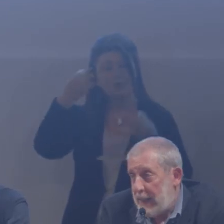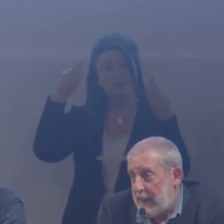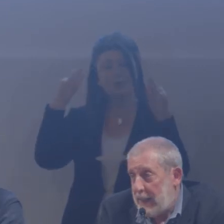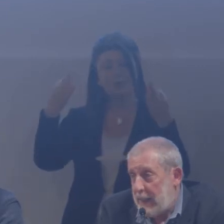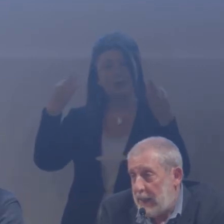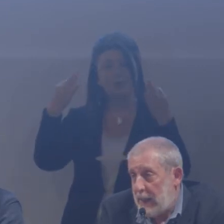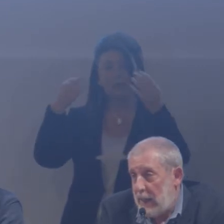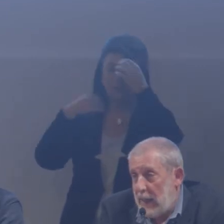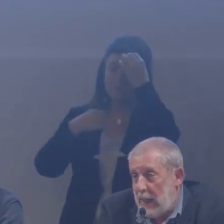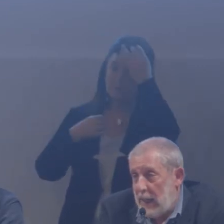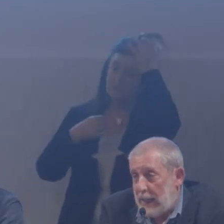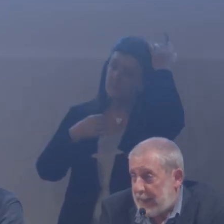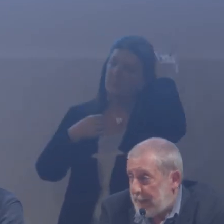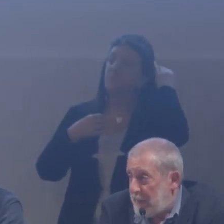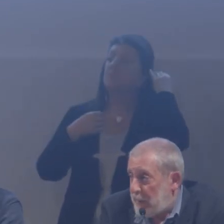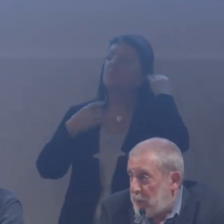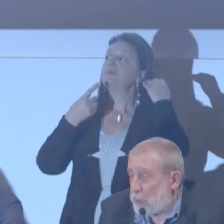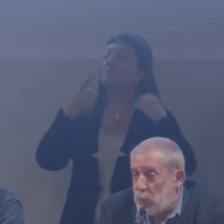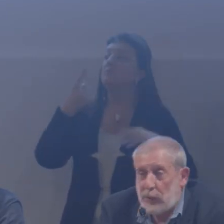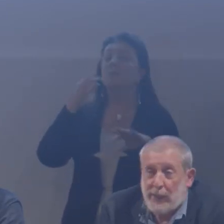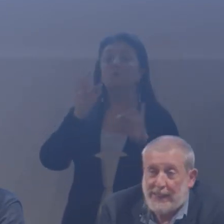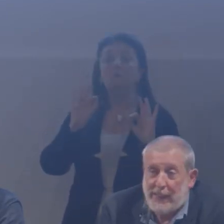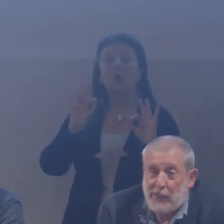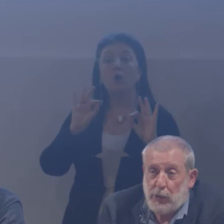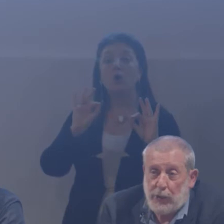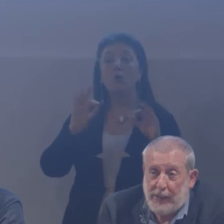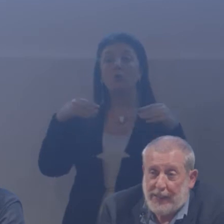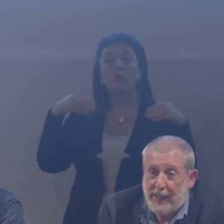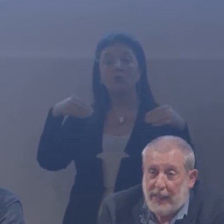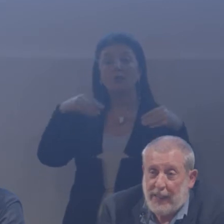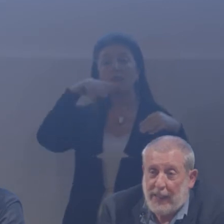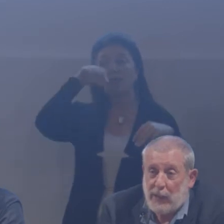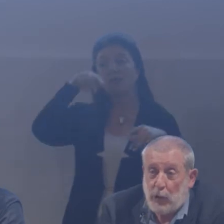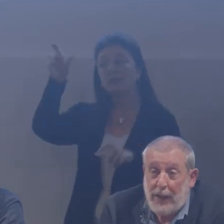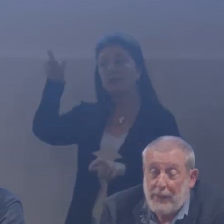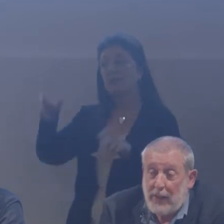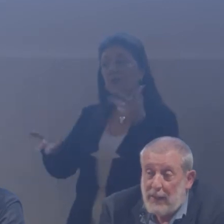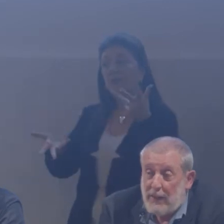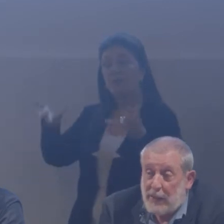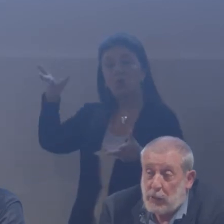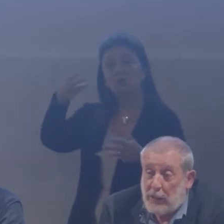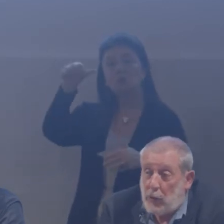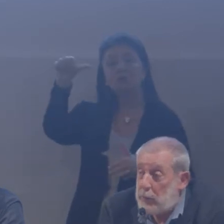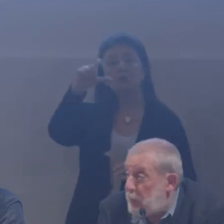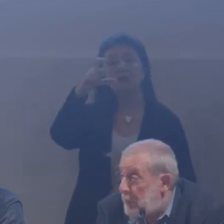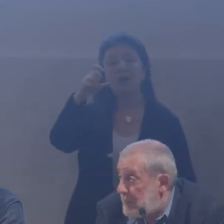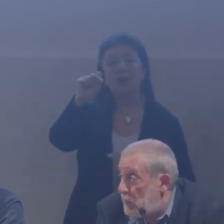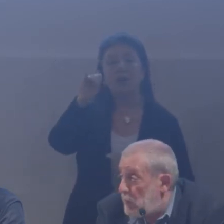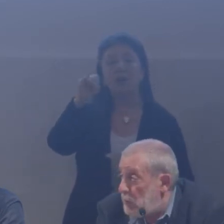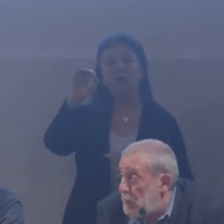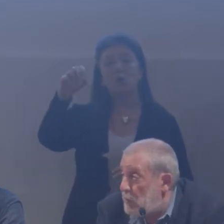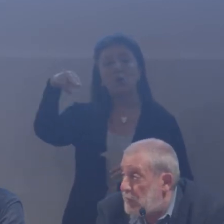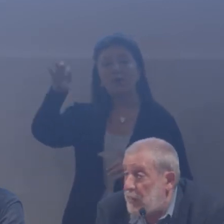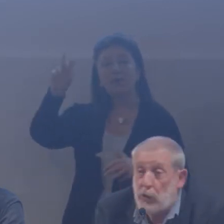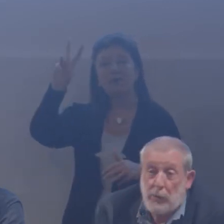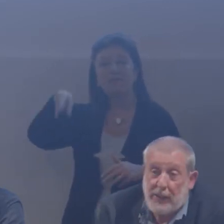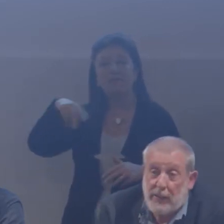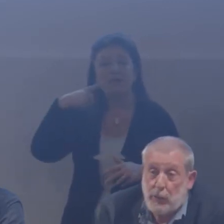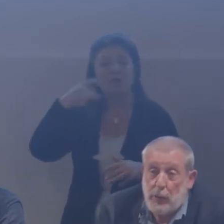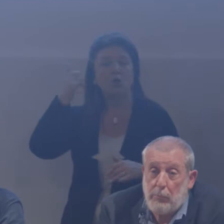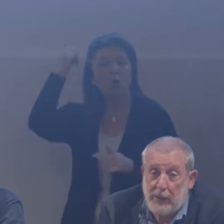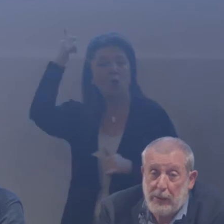davanti al cadavere del procuratore Scaglione, che allora fece un'enorme impressione, l'omicidio